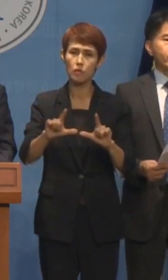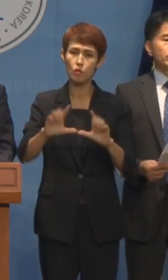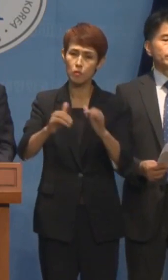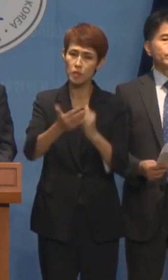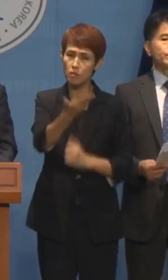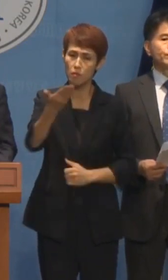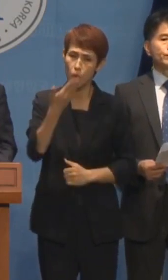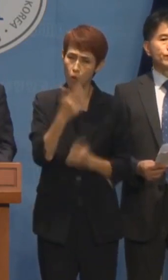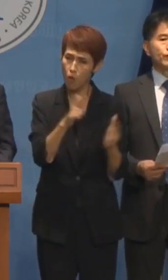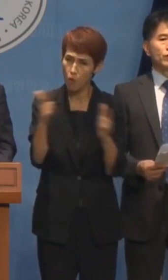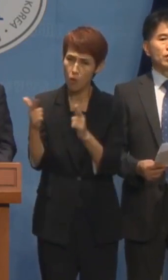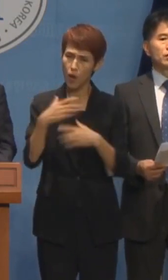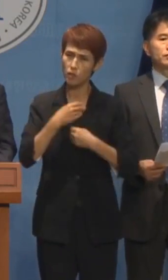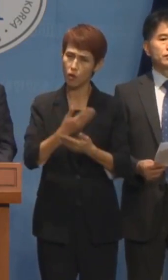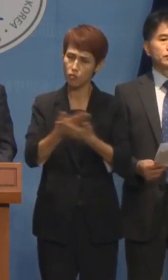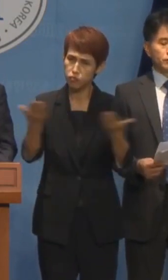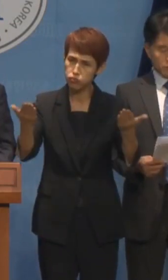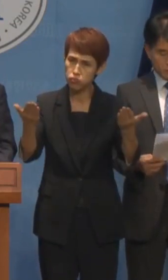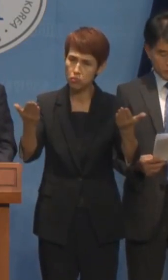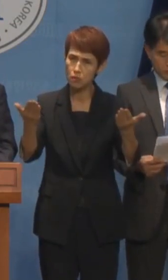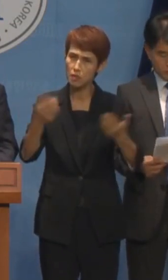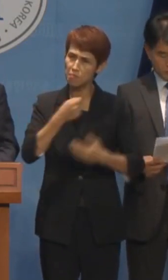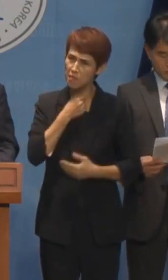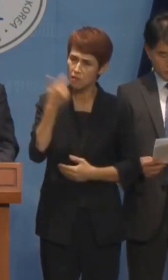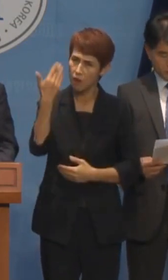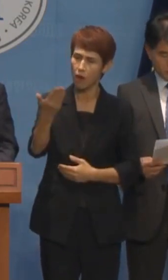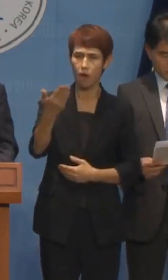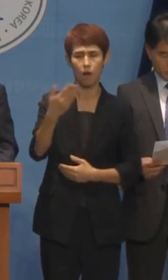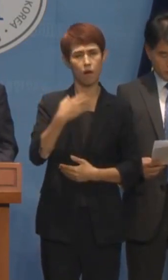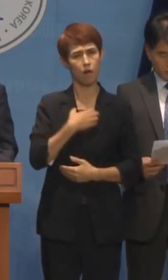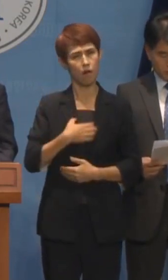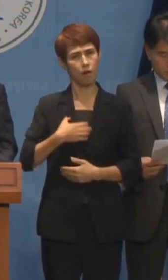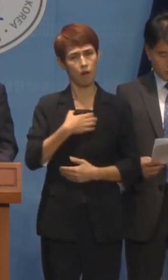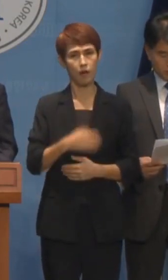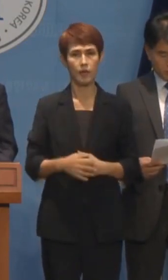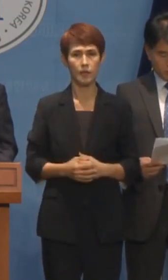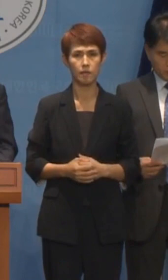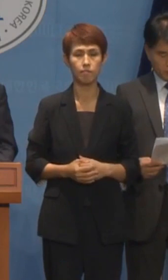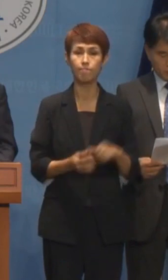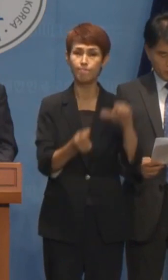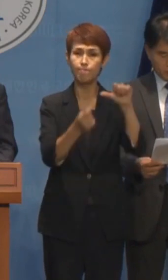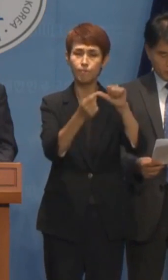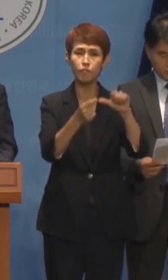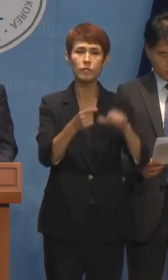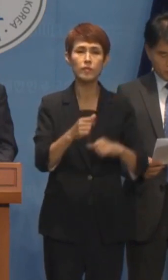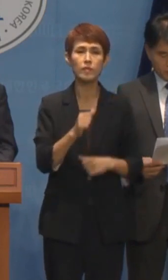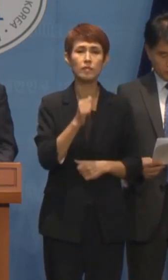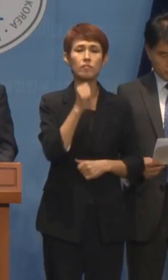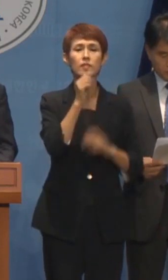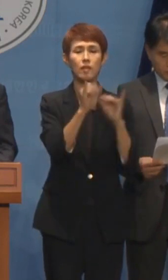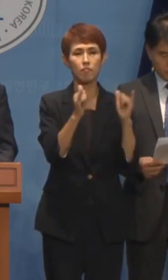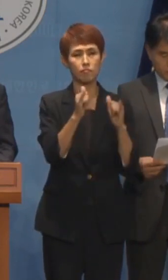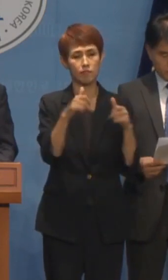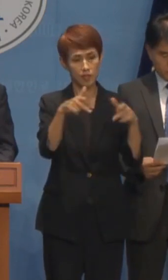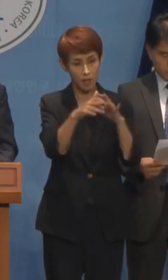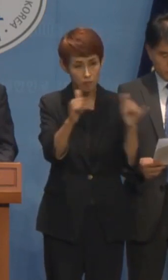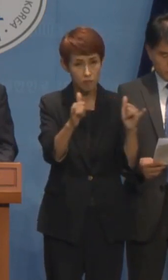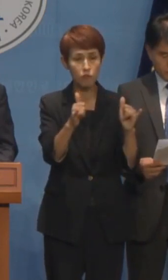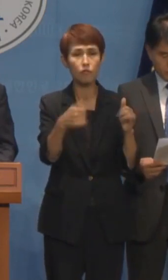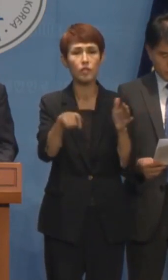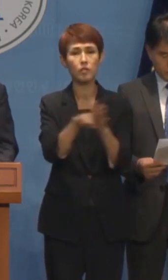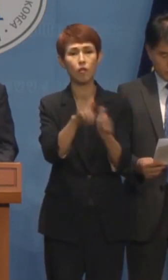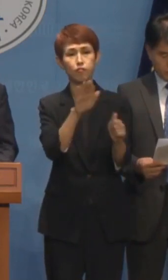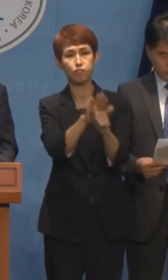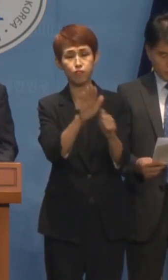의지가 있는 것인지 묻지 않을 수 없다. 다섯째, 취약계층을 위한 농식품 바우처 지원